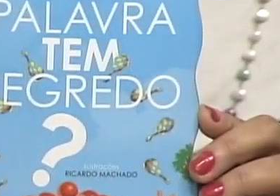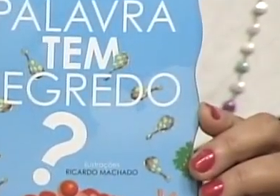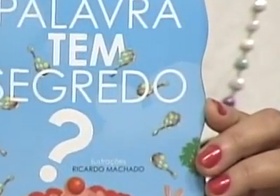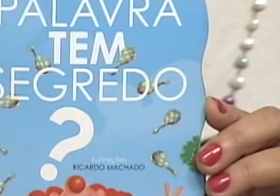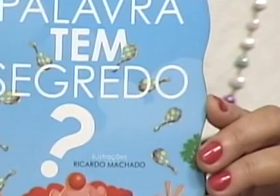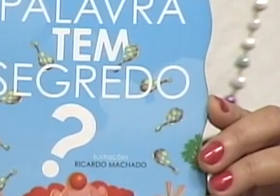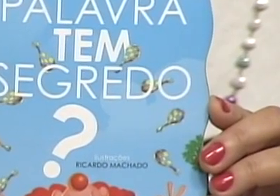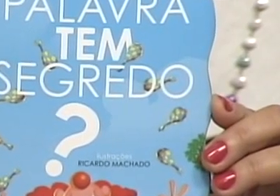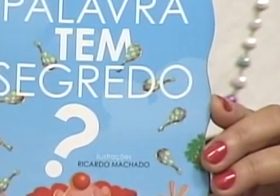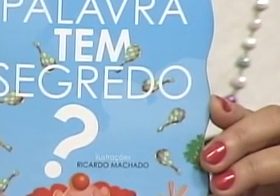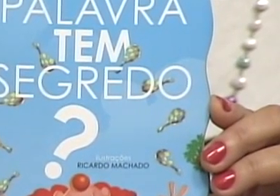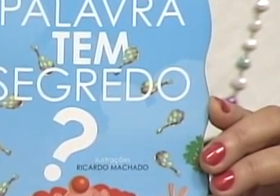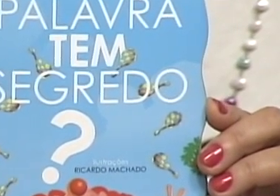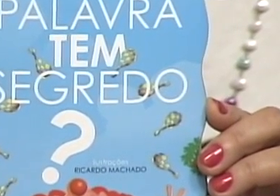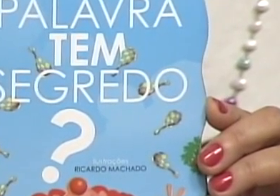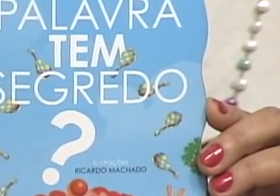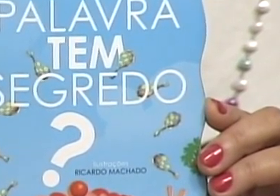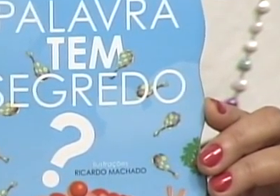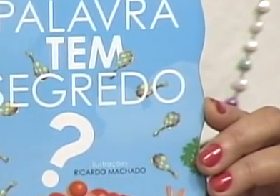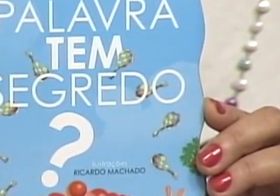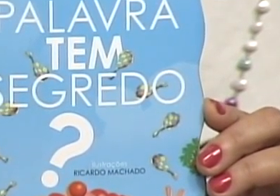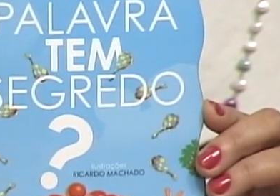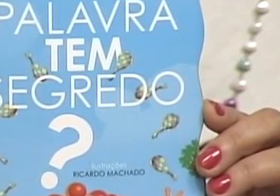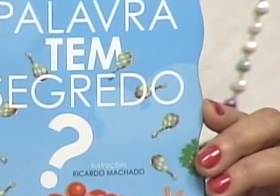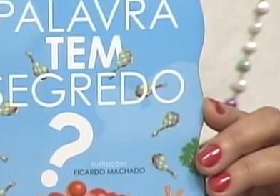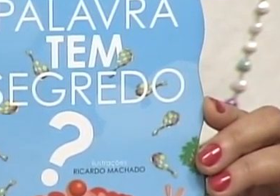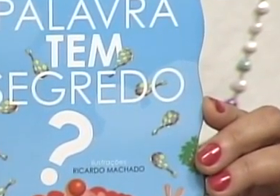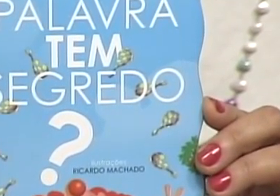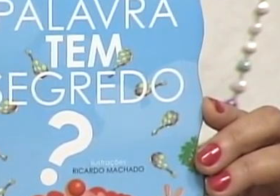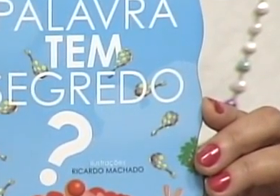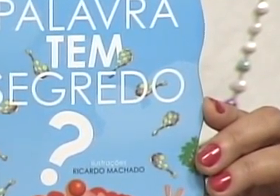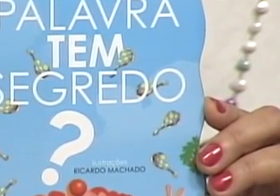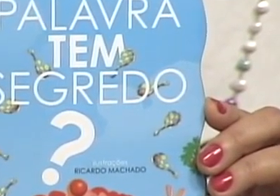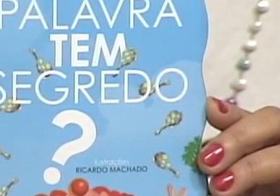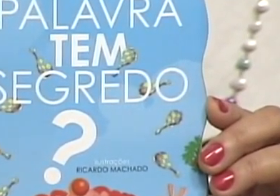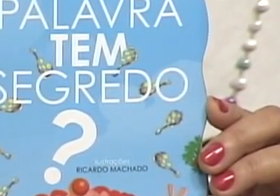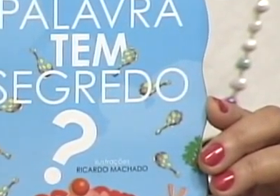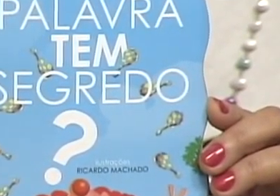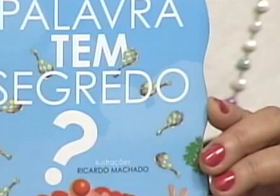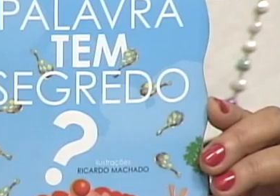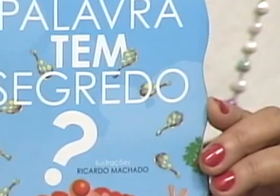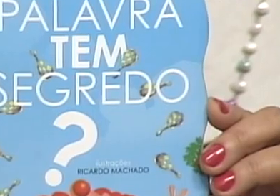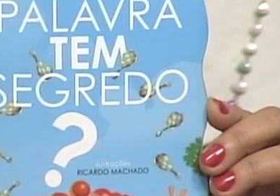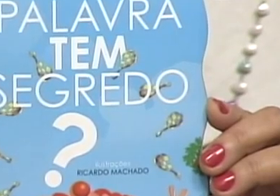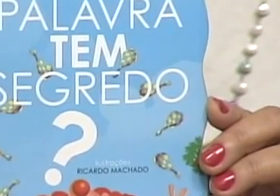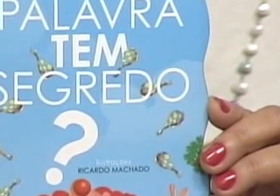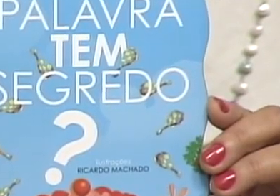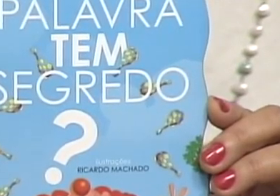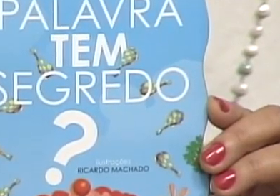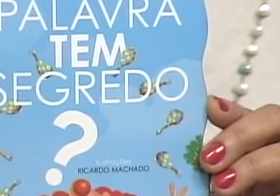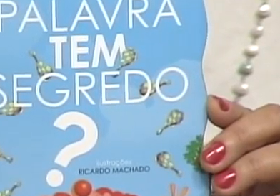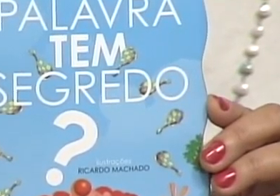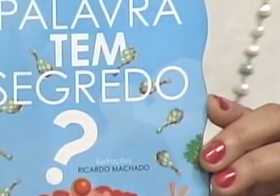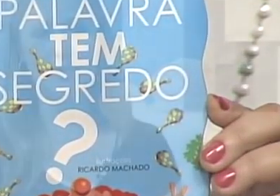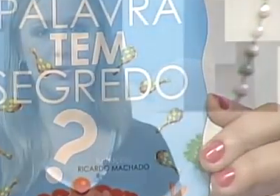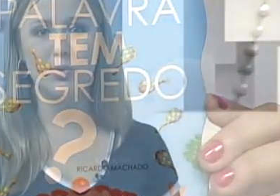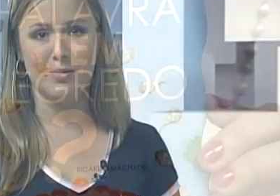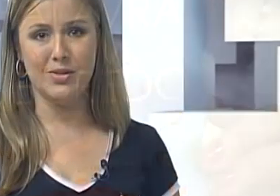ouvinte, já desde a infância. Porque é na infância, desde os primeiros anos de idade, que as crianças têm uma maior facilidade, uma